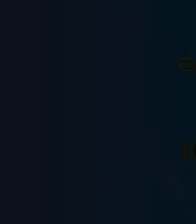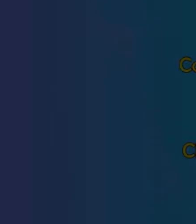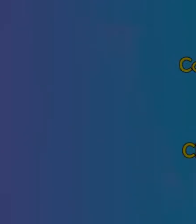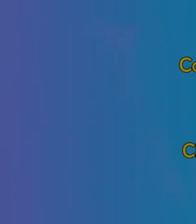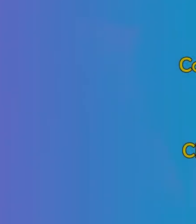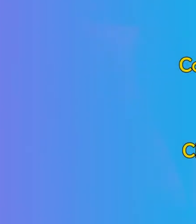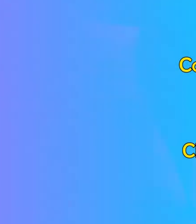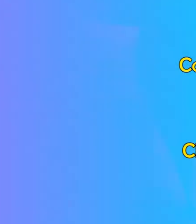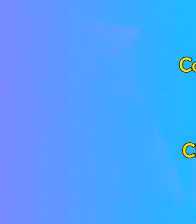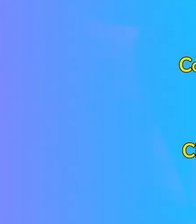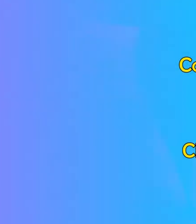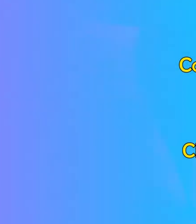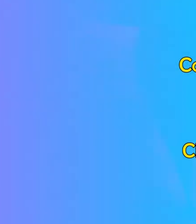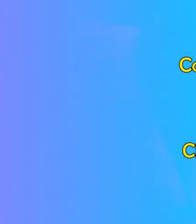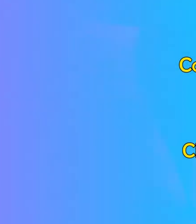कर